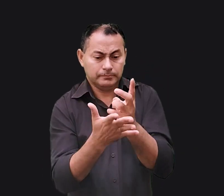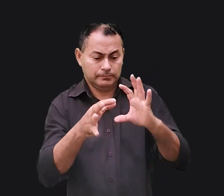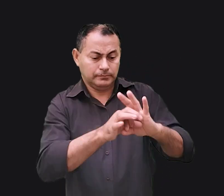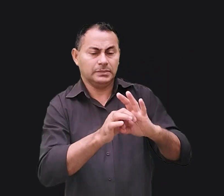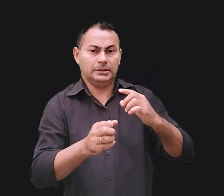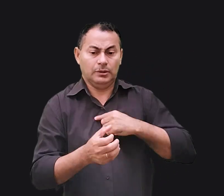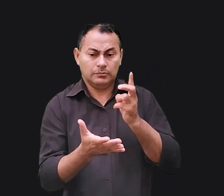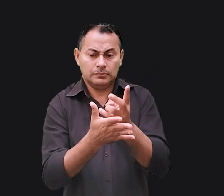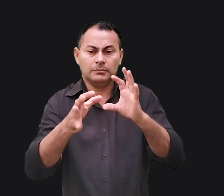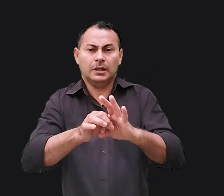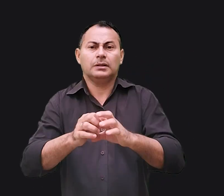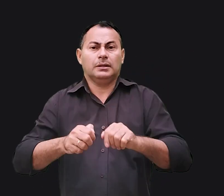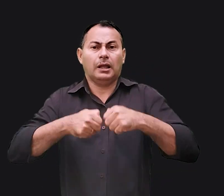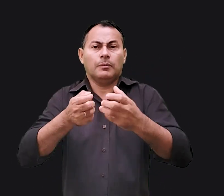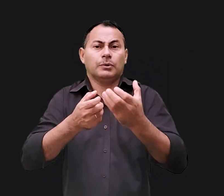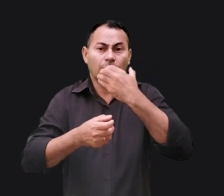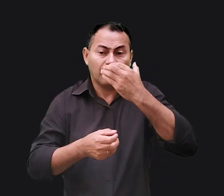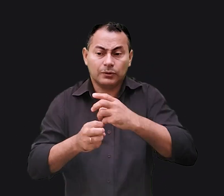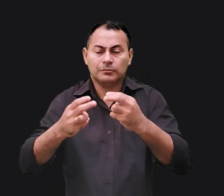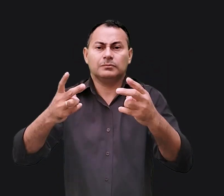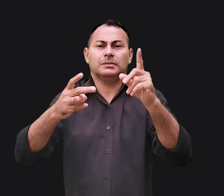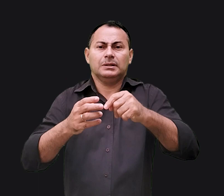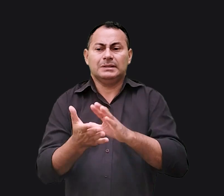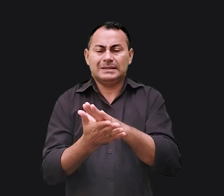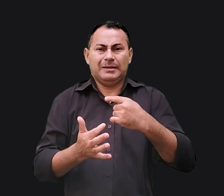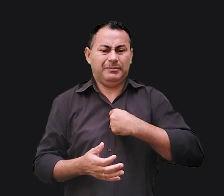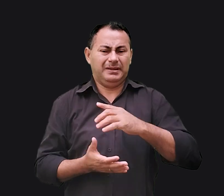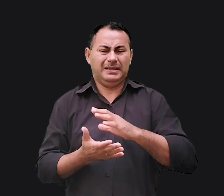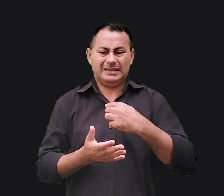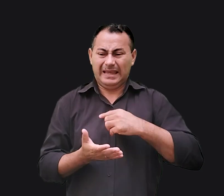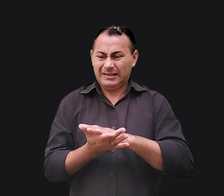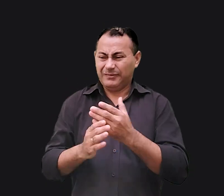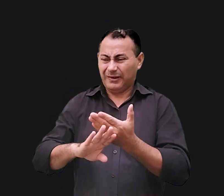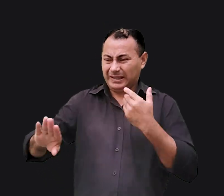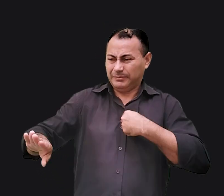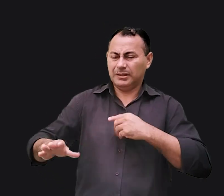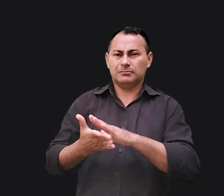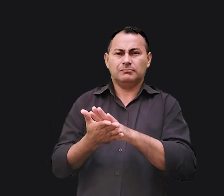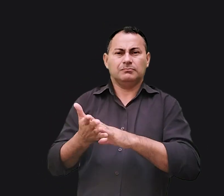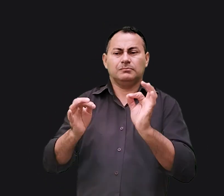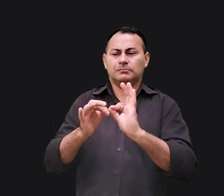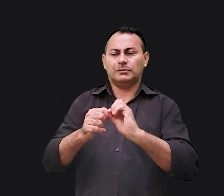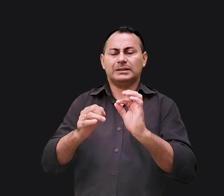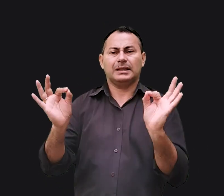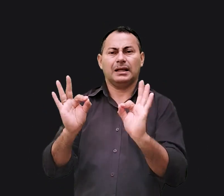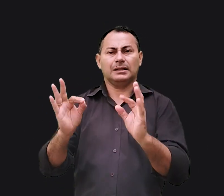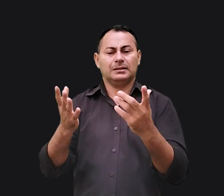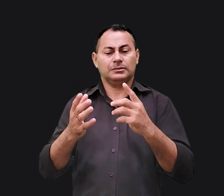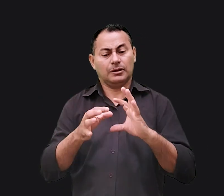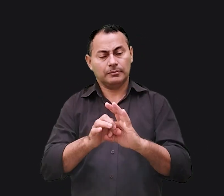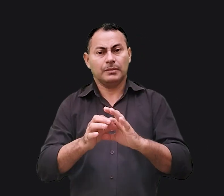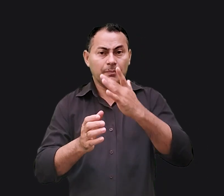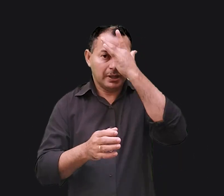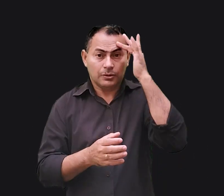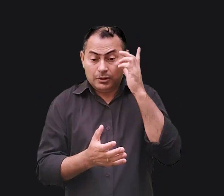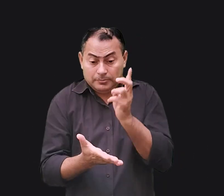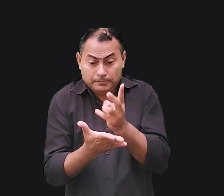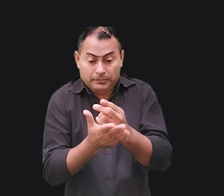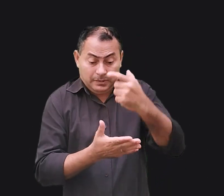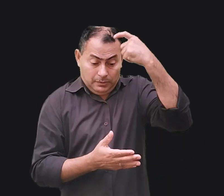em mim e eu nele, esse dará muito fruto, pois sem mim vocês não podem fazer coisa alguma. Se alguém não permanecer em mim,